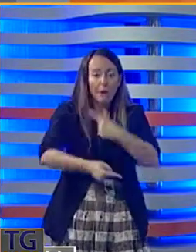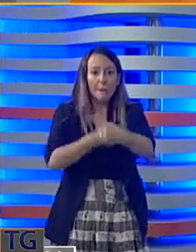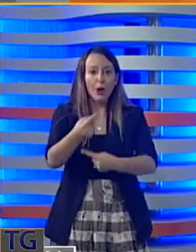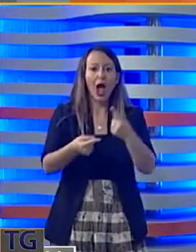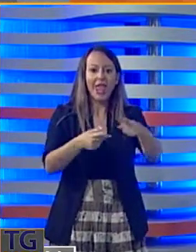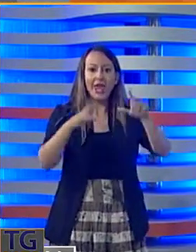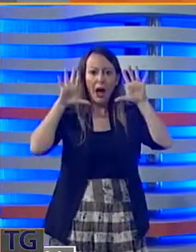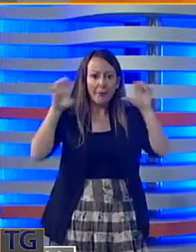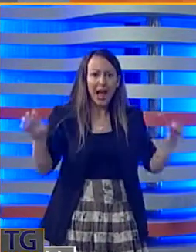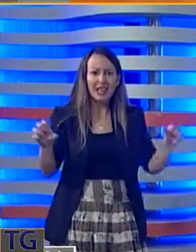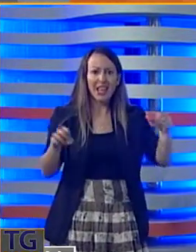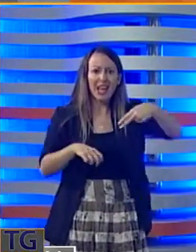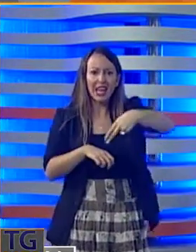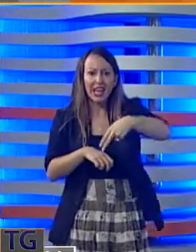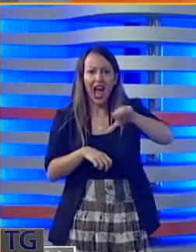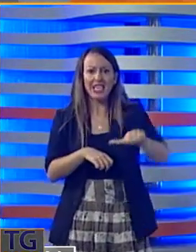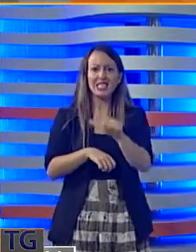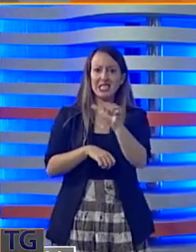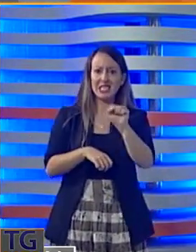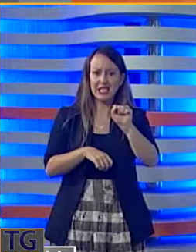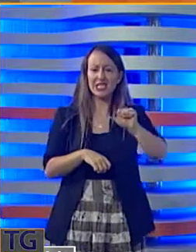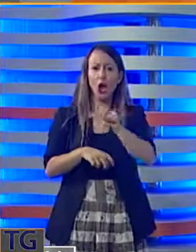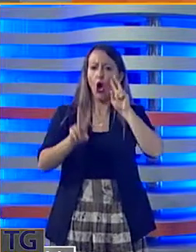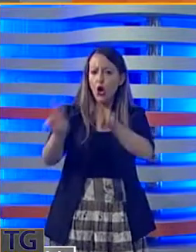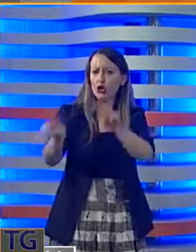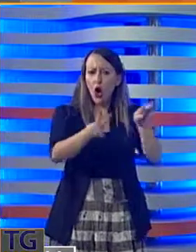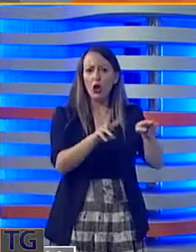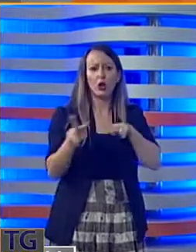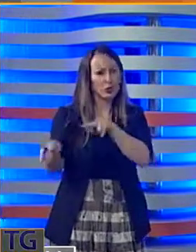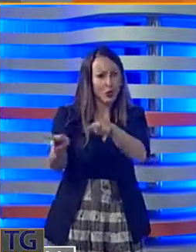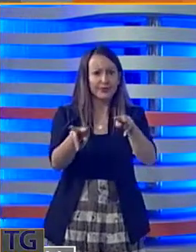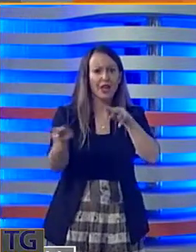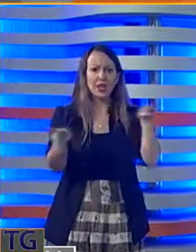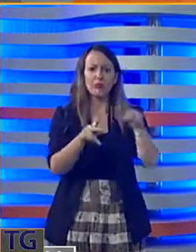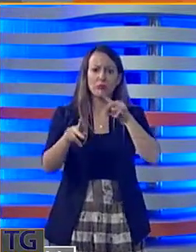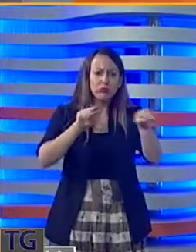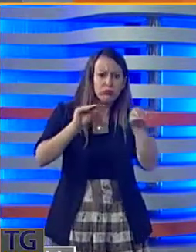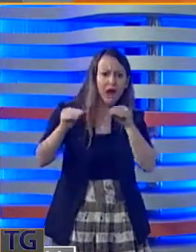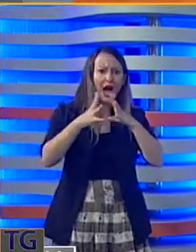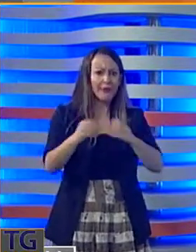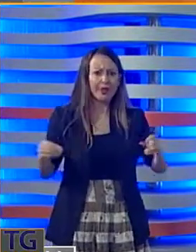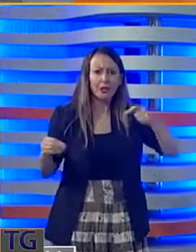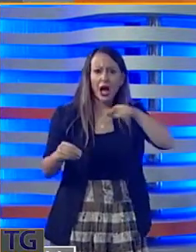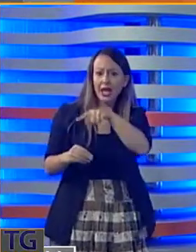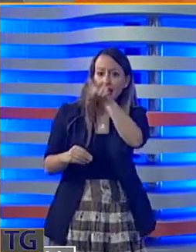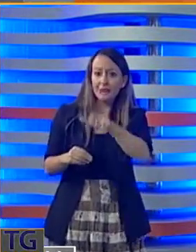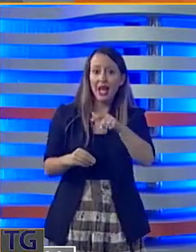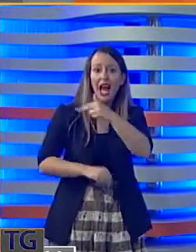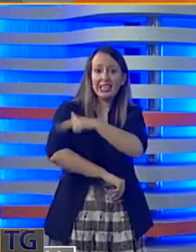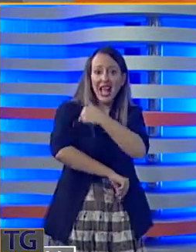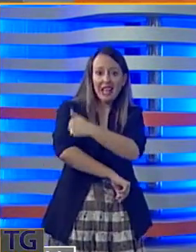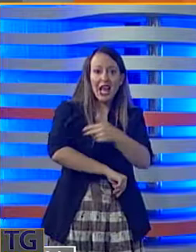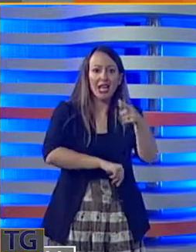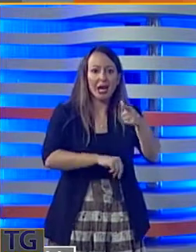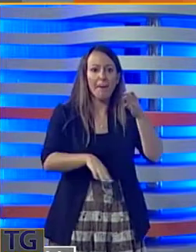imposto all'azienda di ripristinare le condizioni igienico-sanitarie. L'anziano è morto 3 settimane